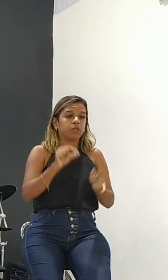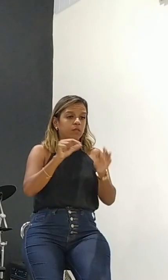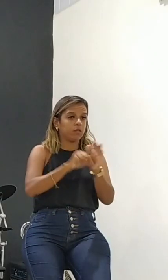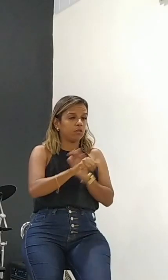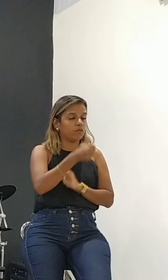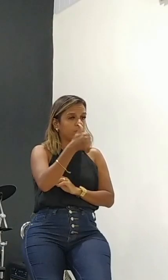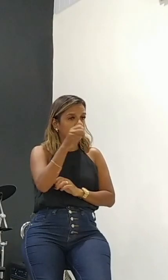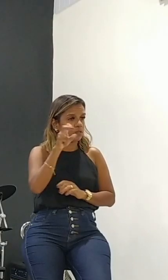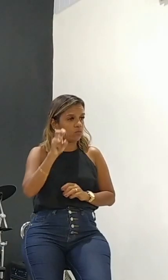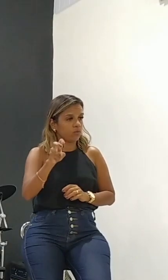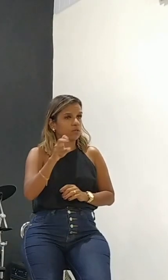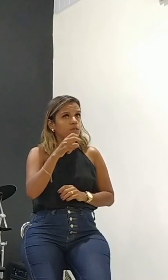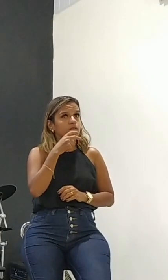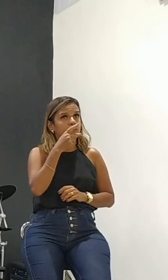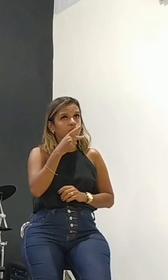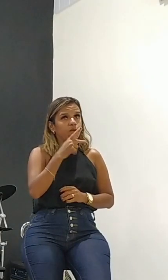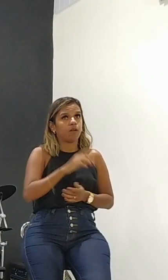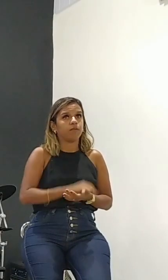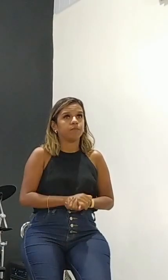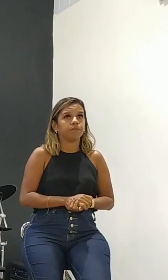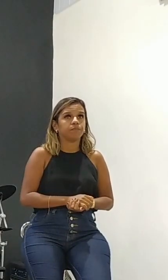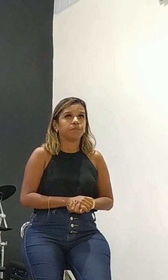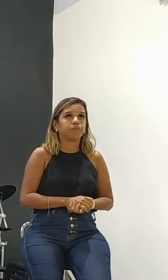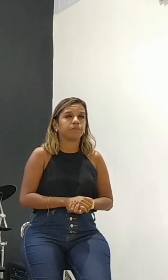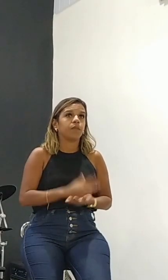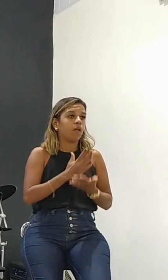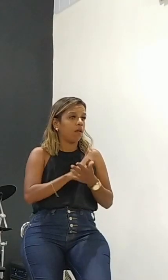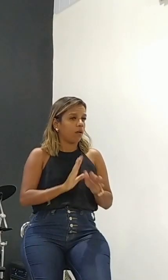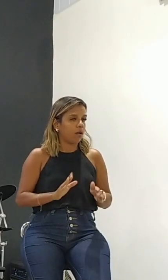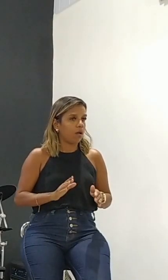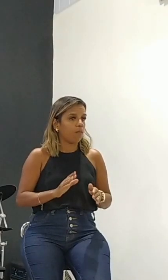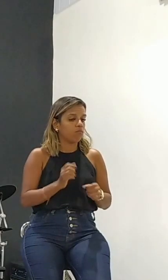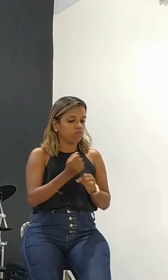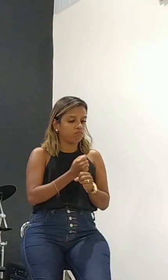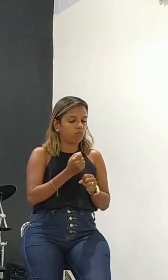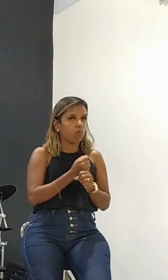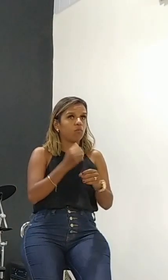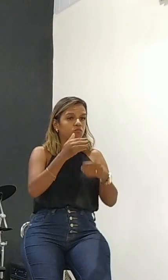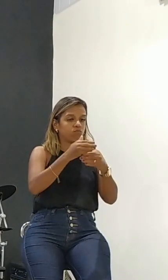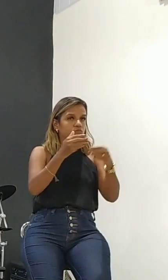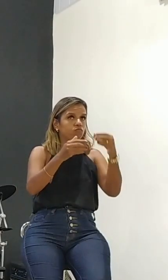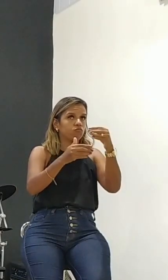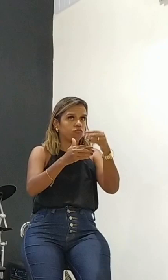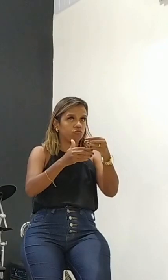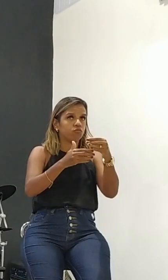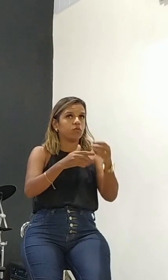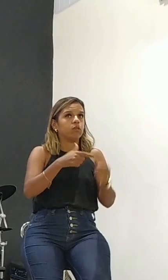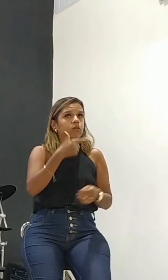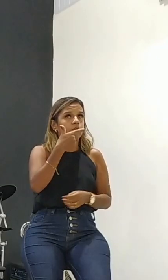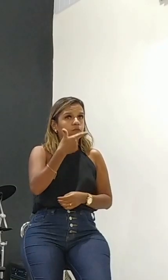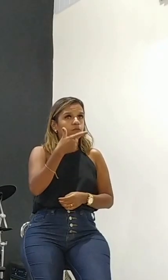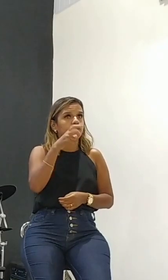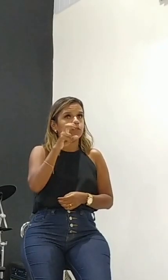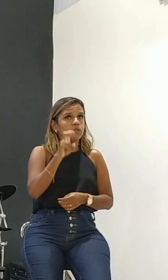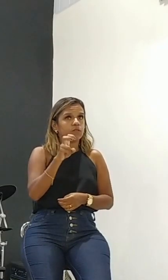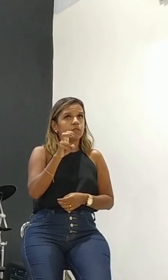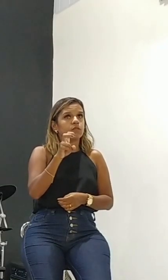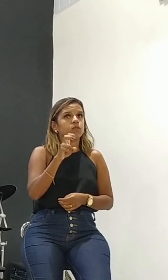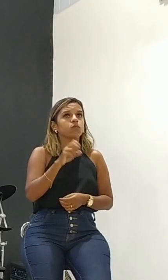acabou-se, pois, versículo de número 15, acabou-se, pois, o muro aos 25 de Elu